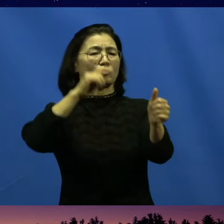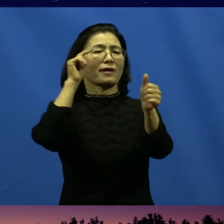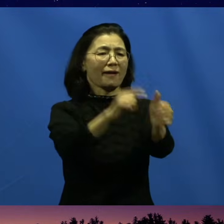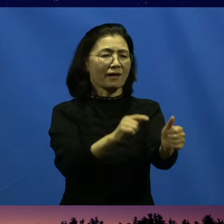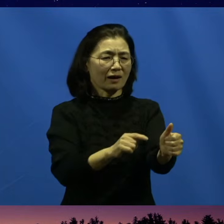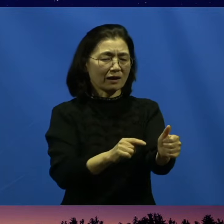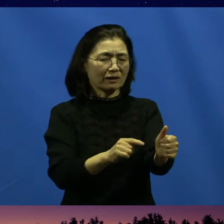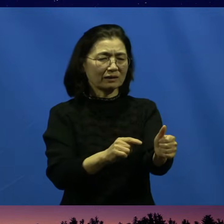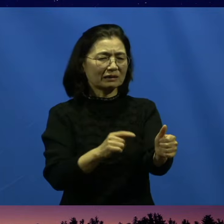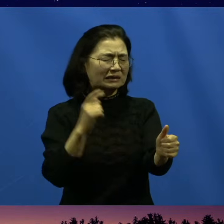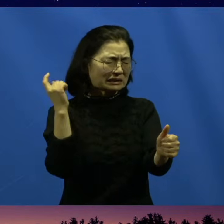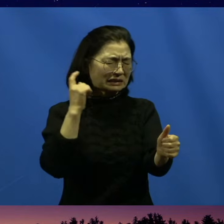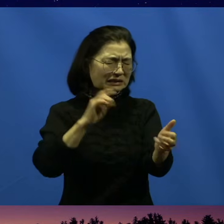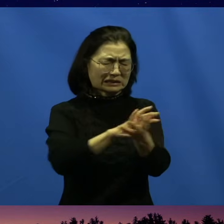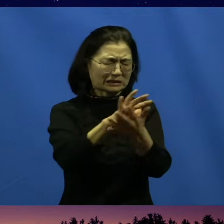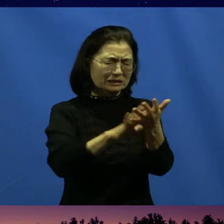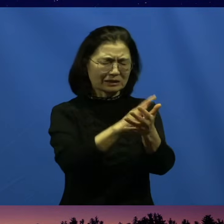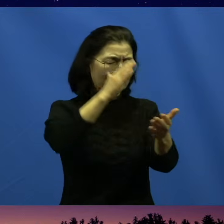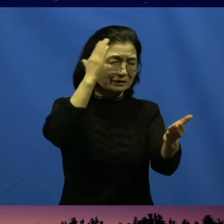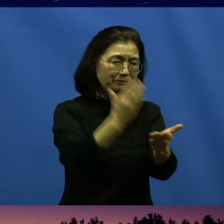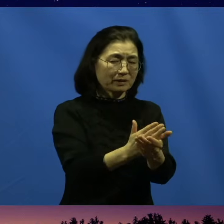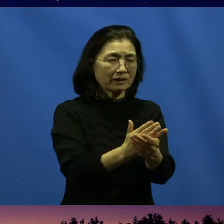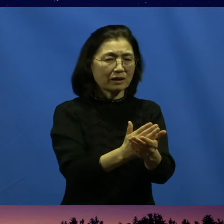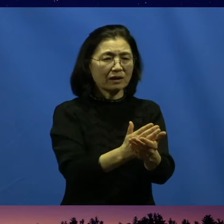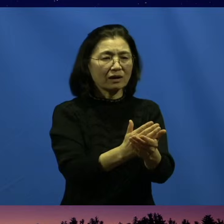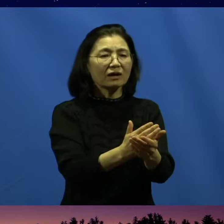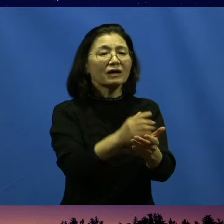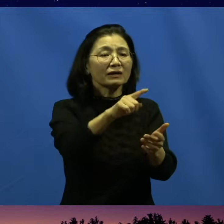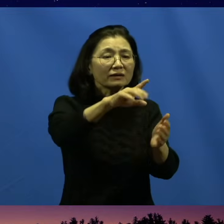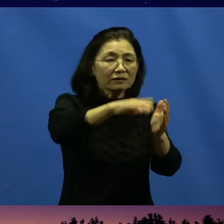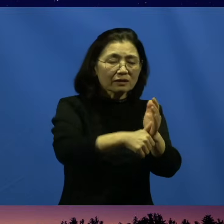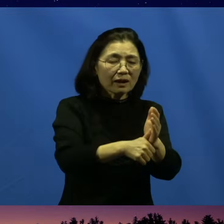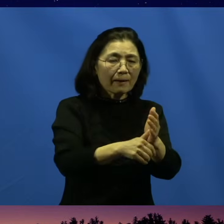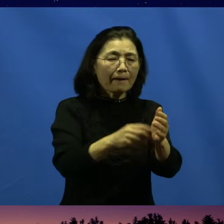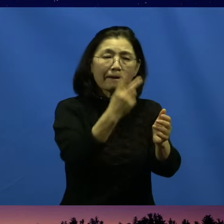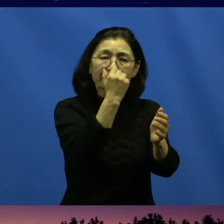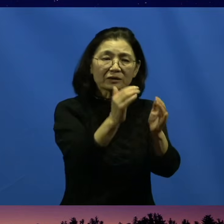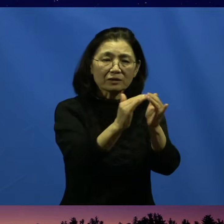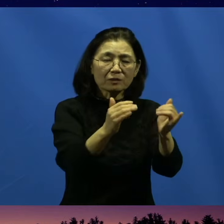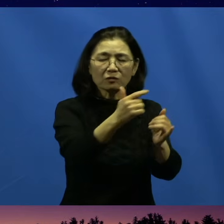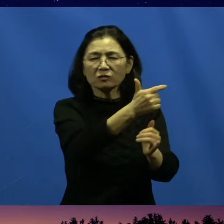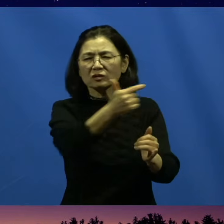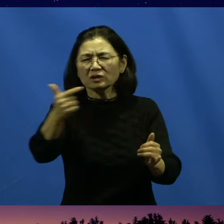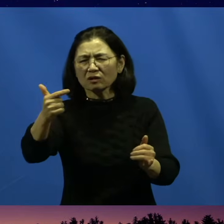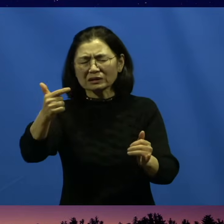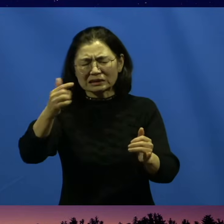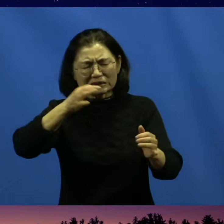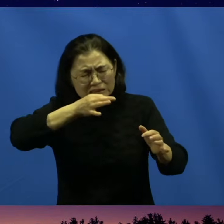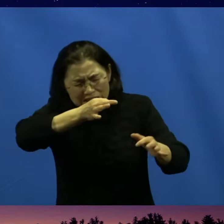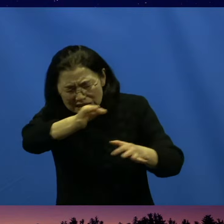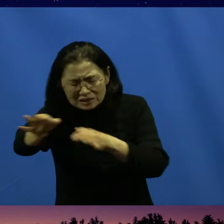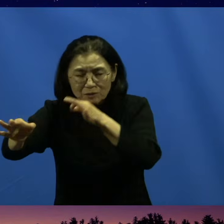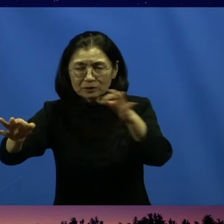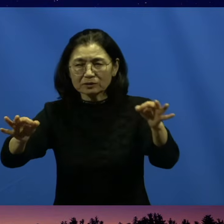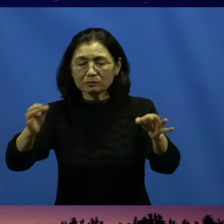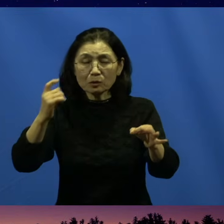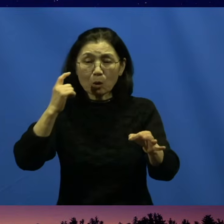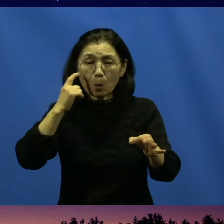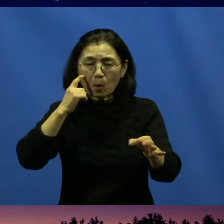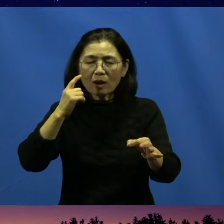바디메오는 더 크게 외쳤습니다. 왜 그렇습니까? 예수님이 누구인지를 알았기 때문입니다. 여러분, 지금 이